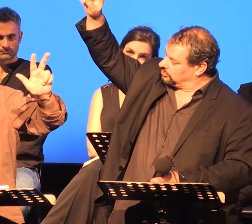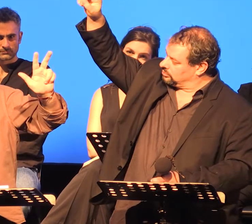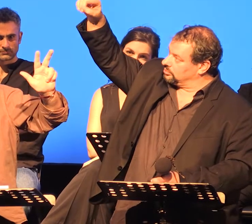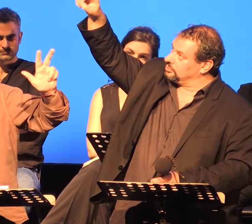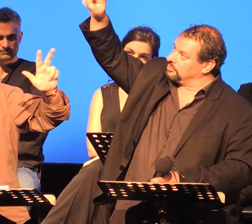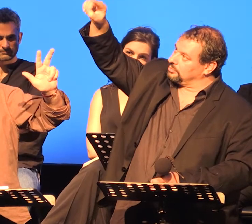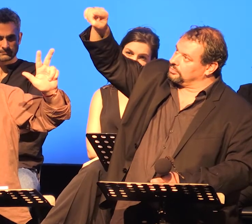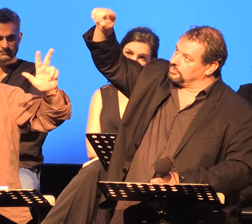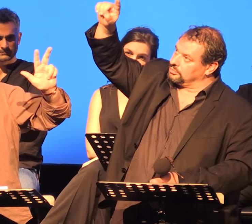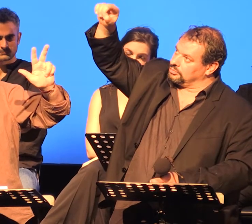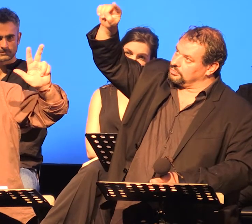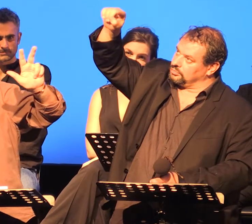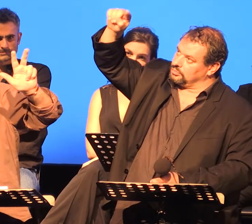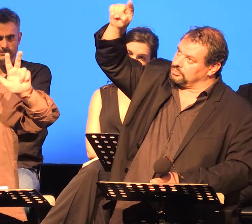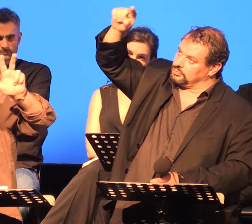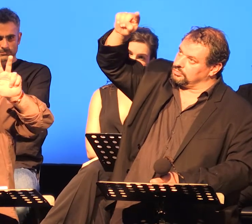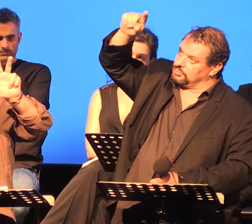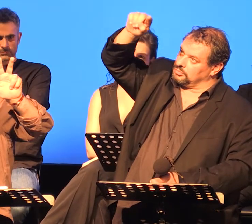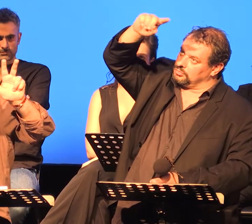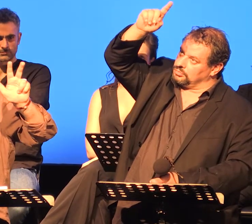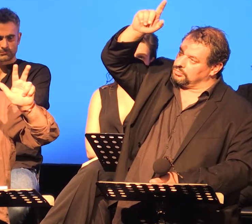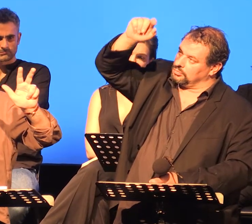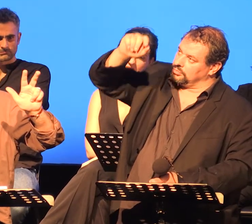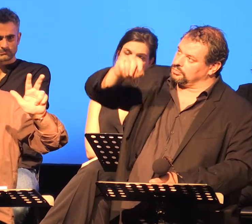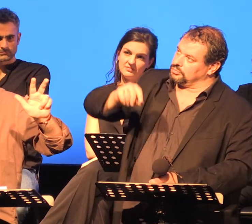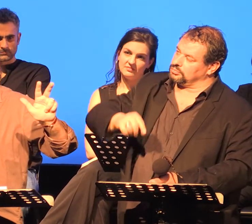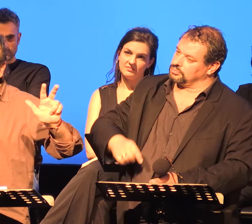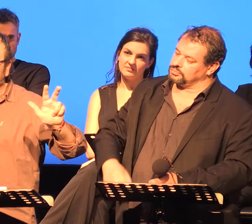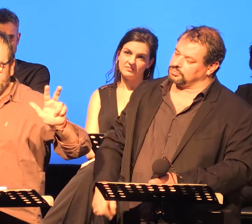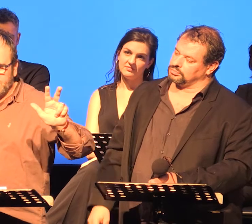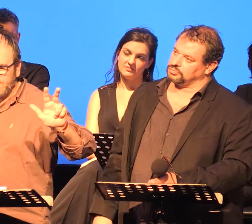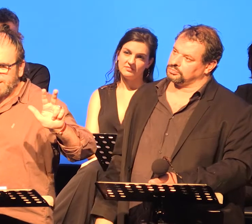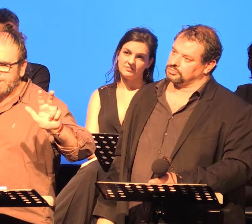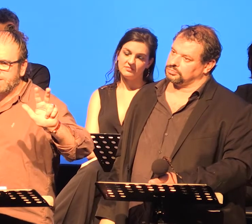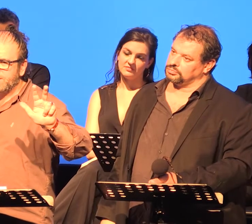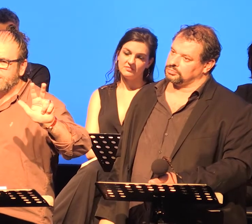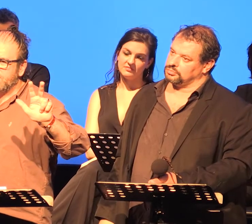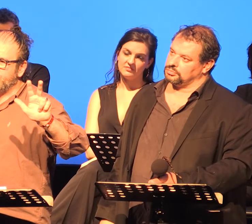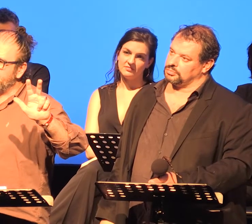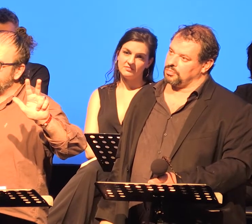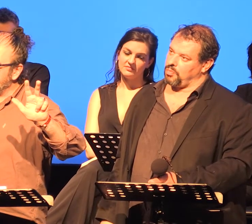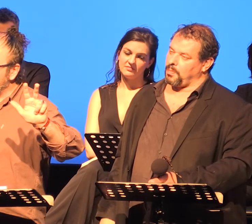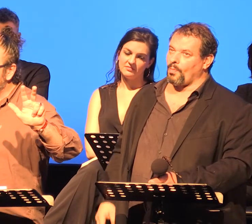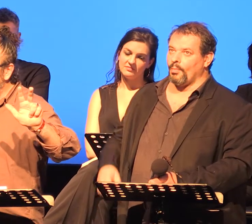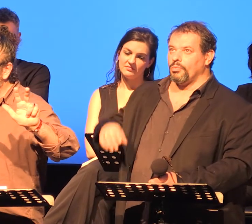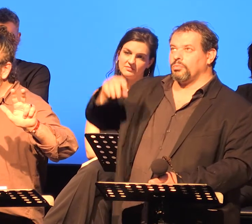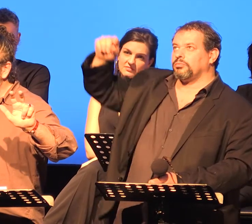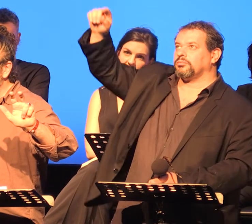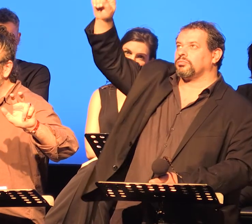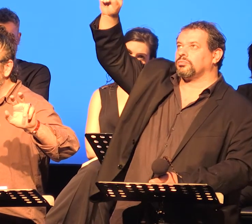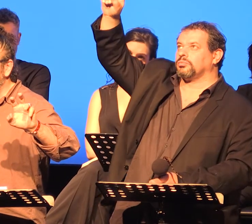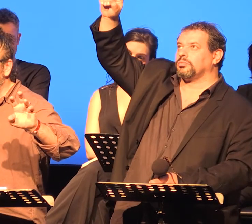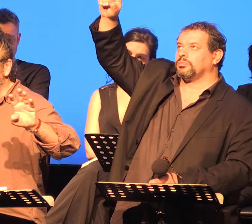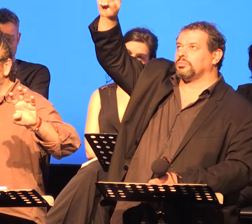ميم المغامر والمعد المساعد لموته الموعود منسيا مريض المشتهى